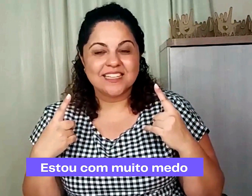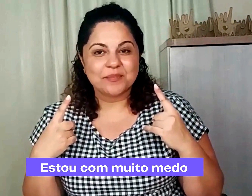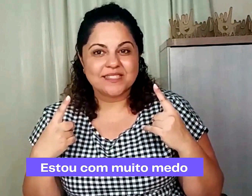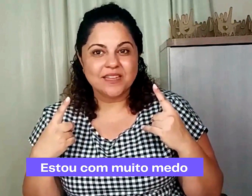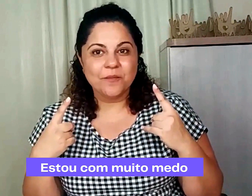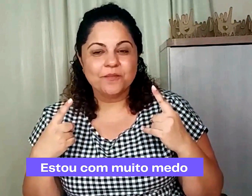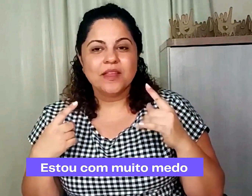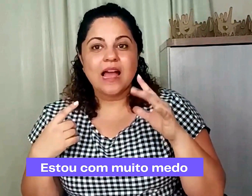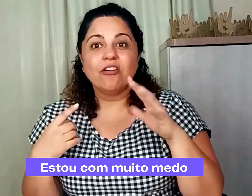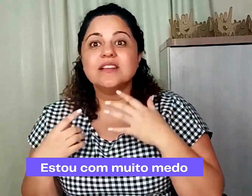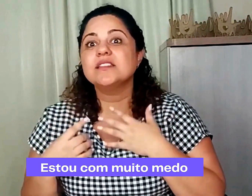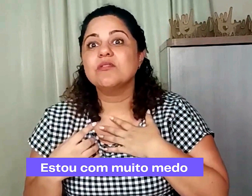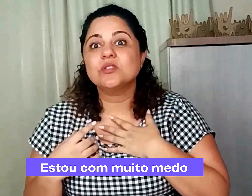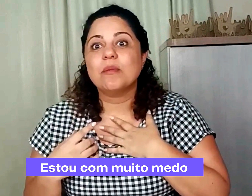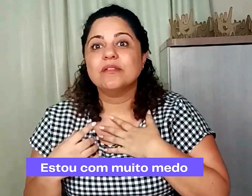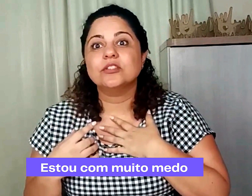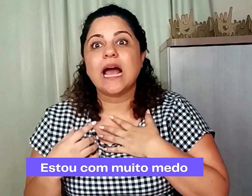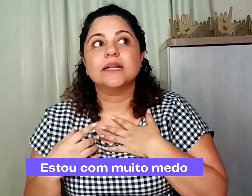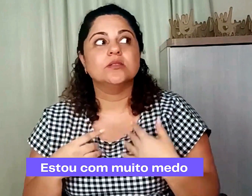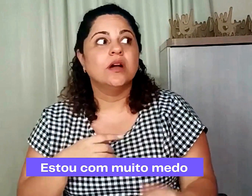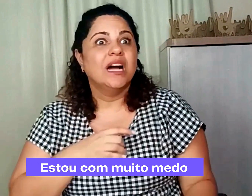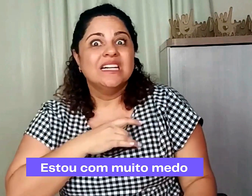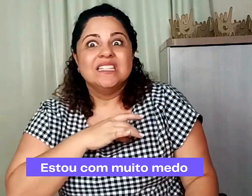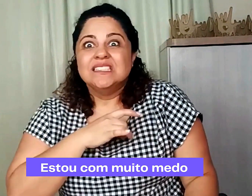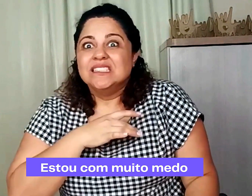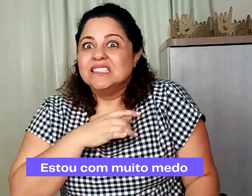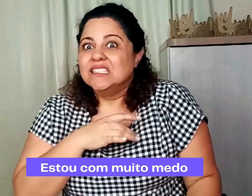da expressão? Agora, se eu estou apavorado,